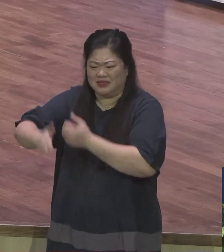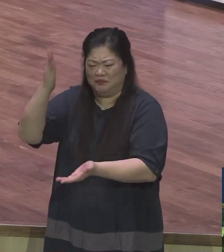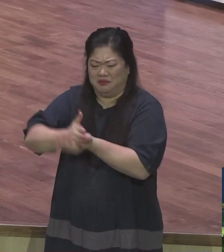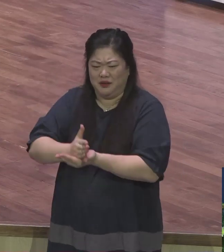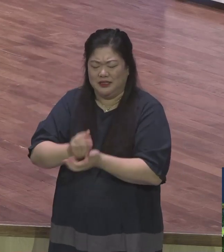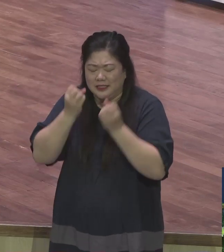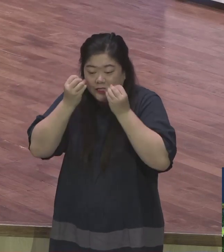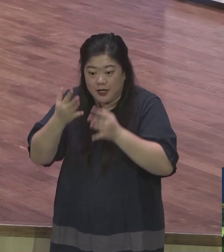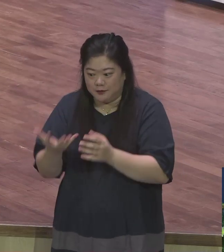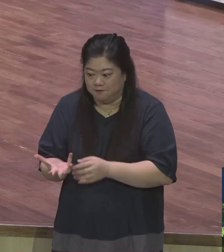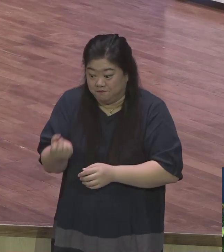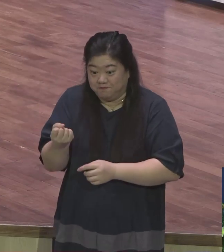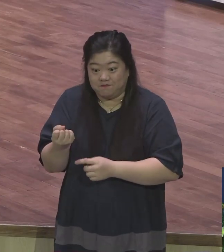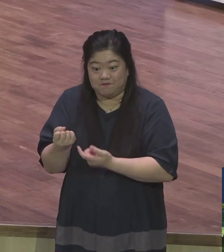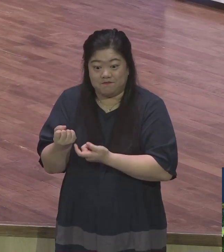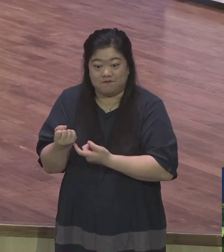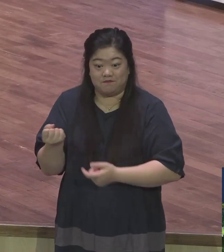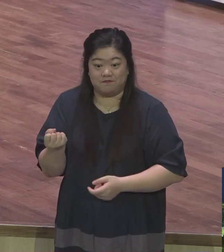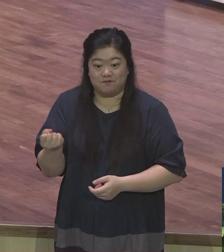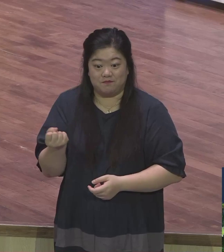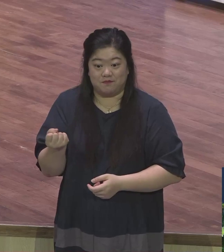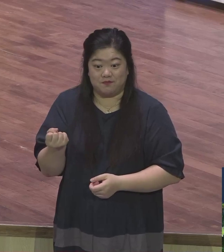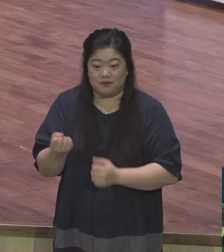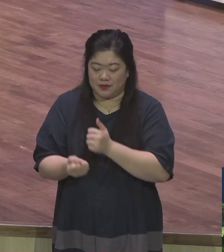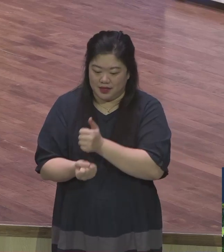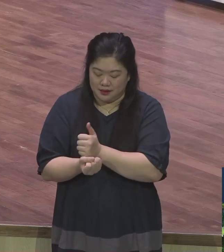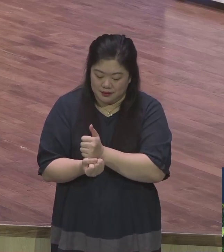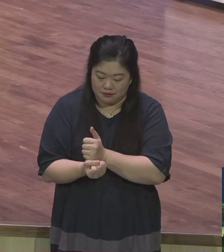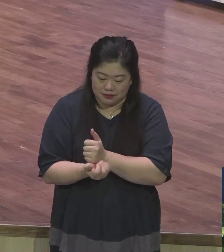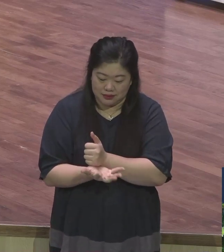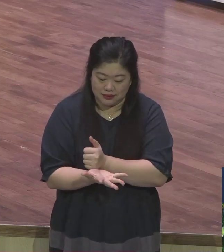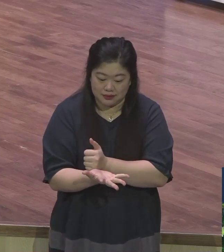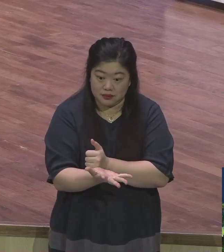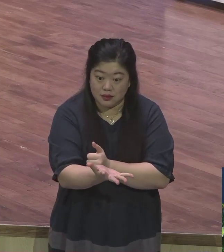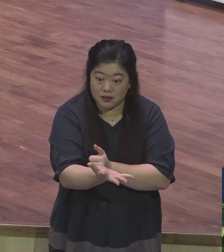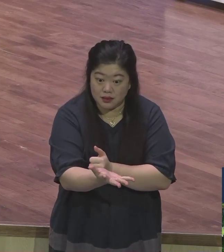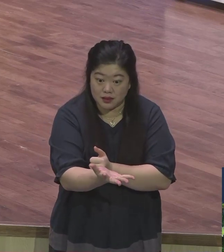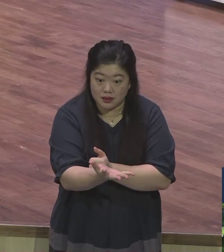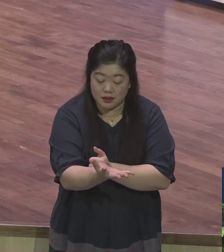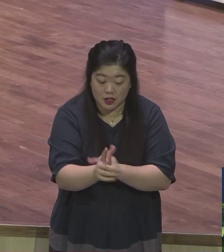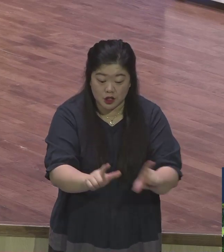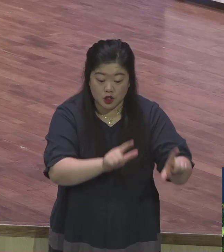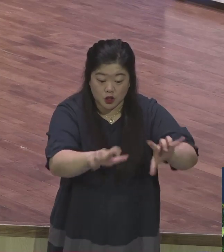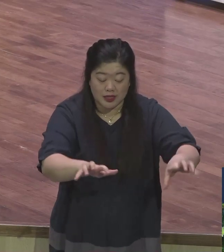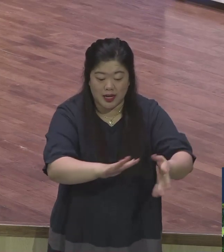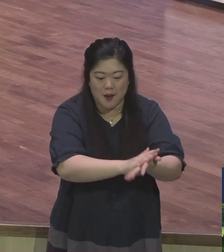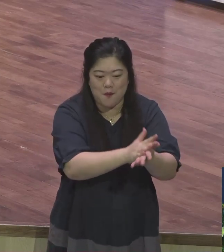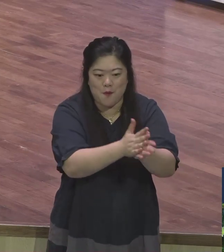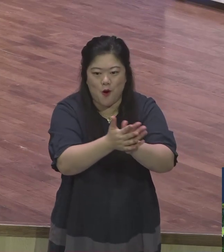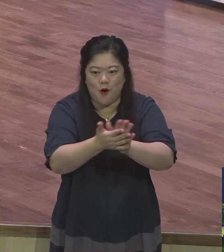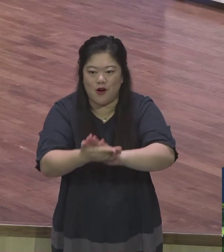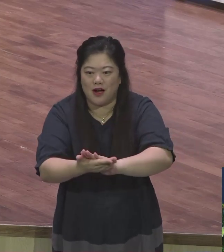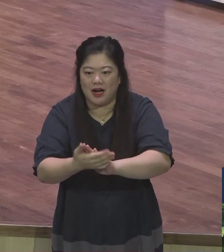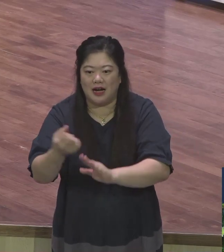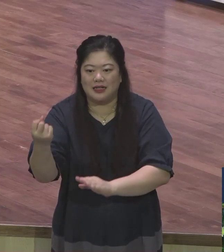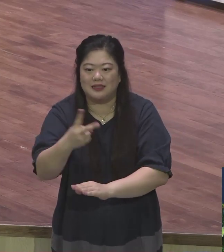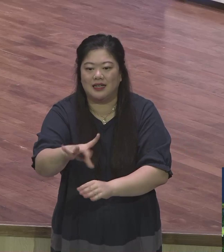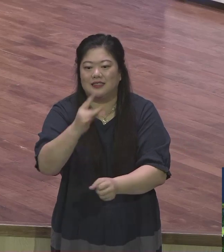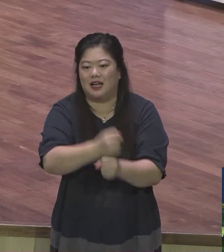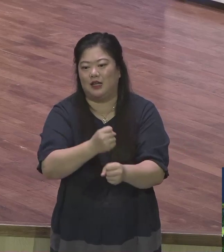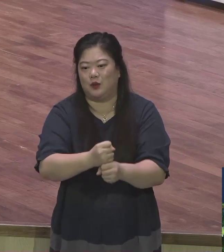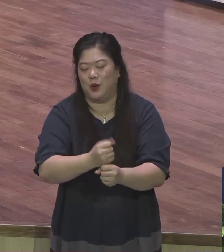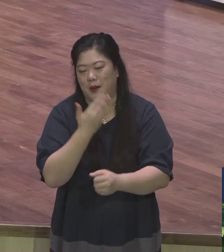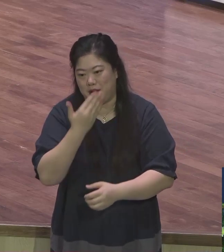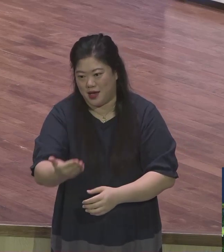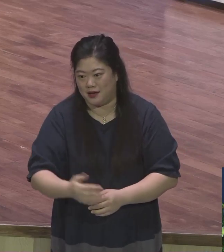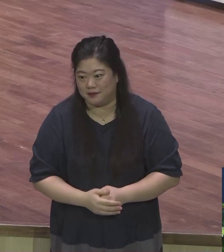완전히 갖추어진 이런 사람 통해서 하나님은 현장 변화를 시키길 원하십니다.